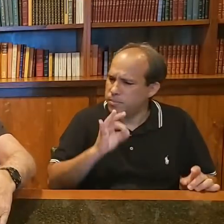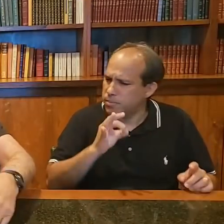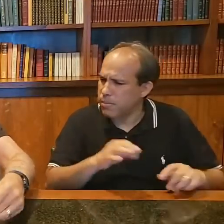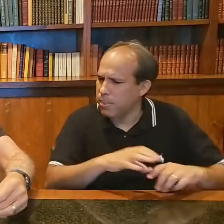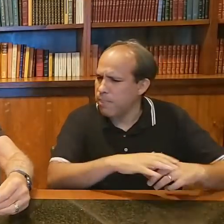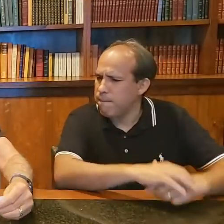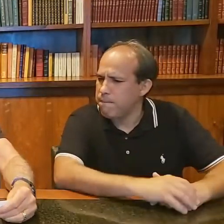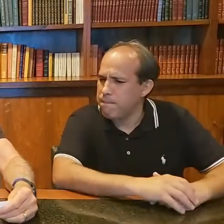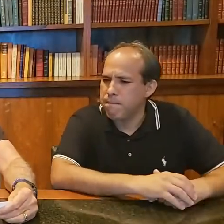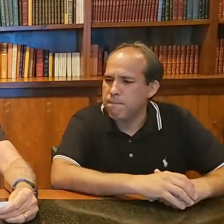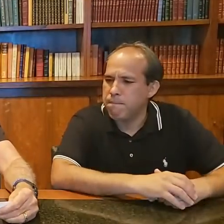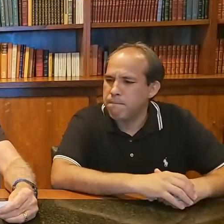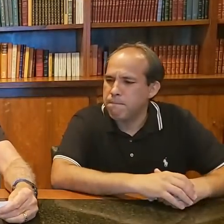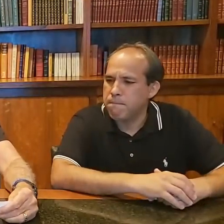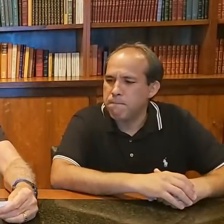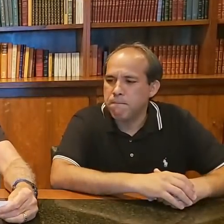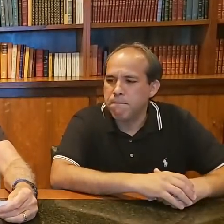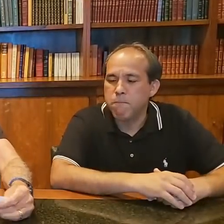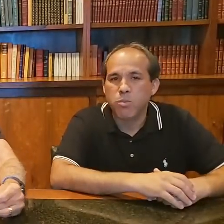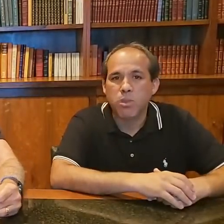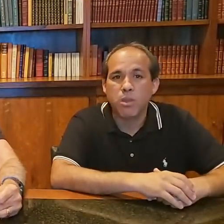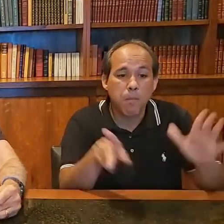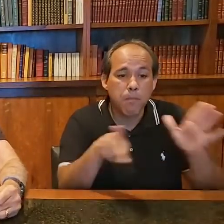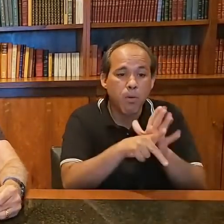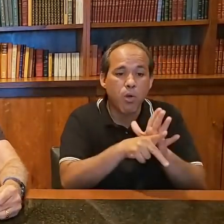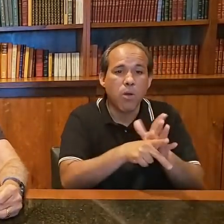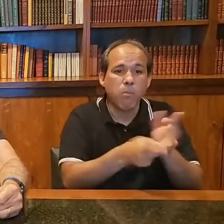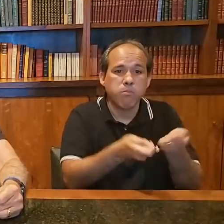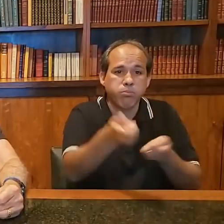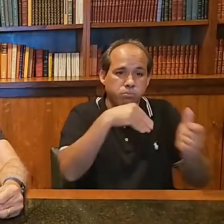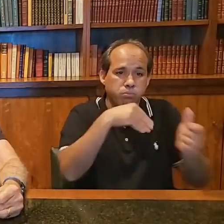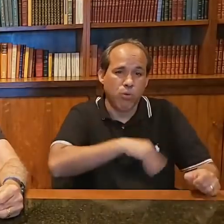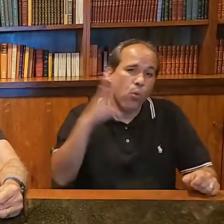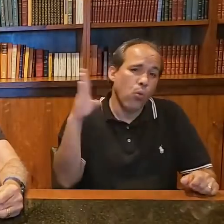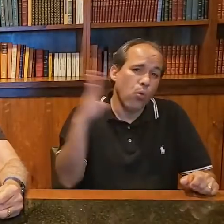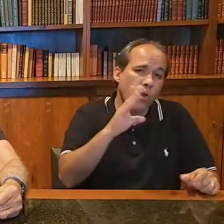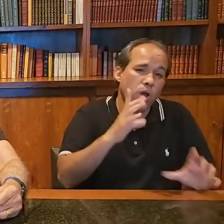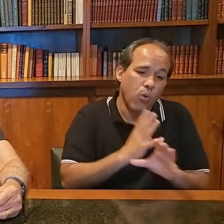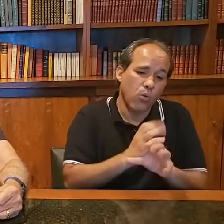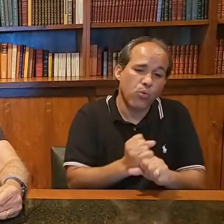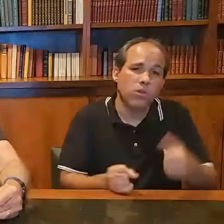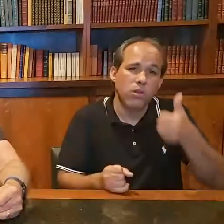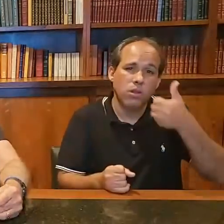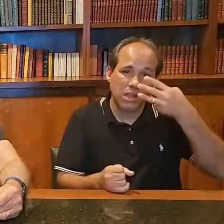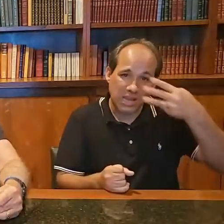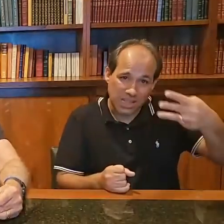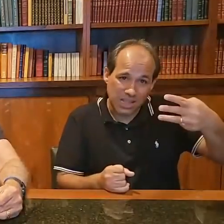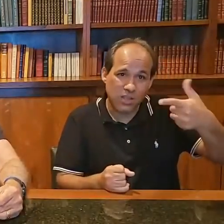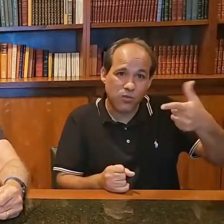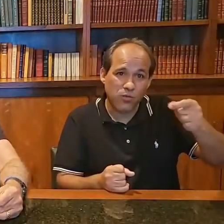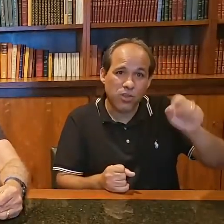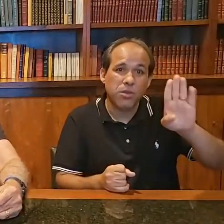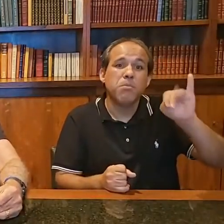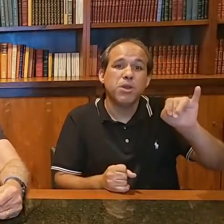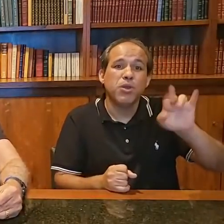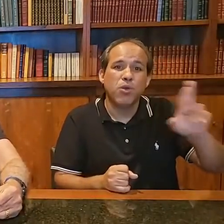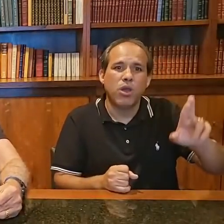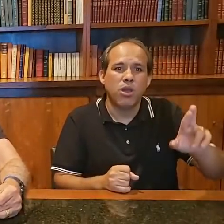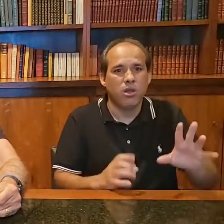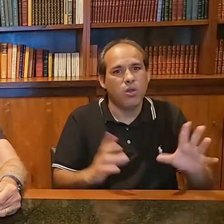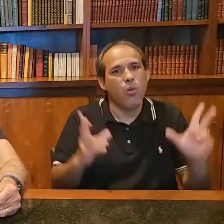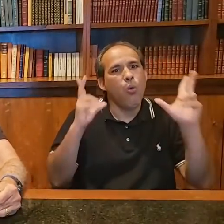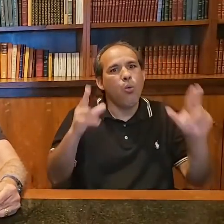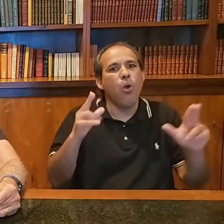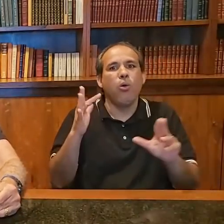Tá? Só para o auxílio emergencial foram 320 bilhões. Isso equivale a 10 anos de